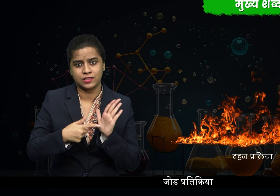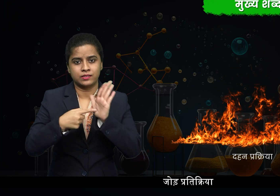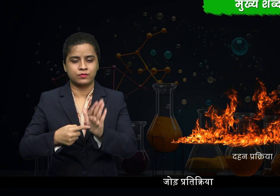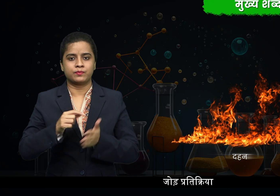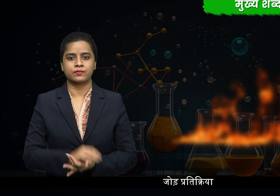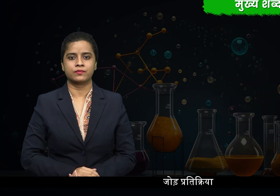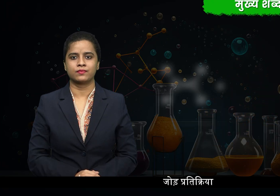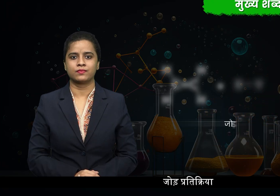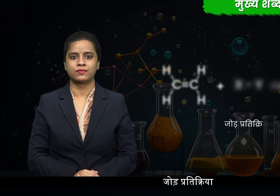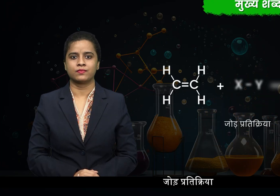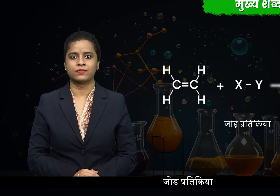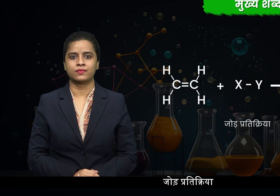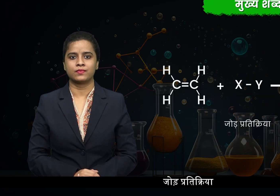जोड़ प्रतिक्रिया,